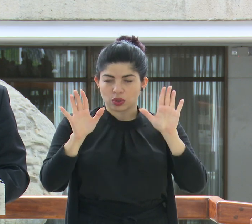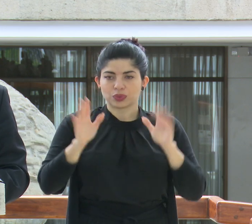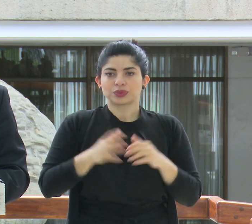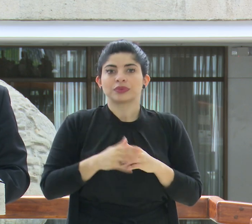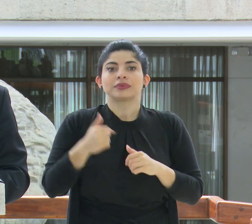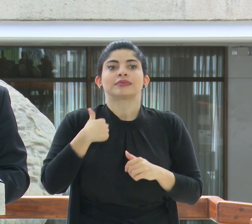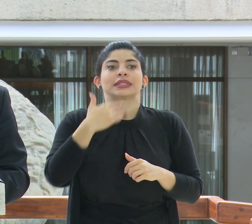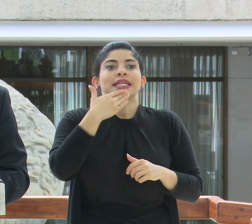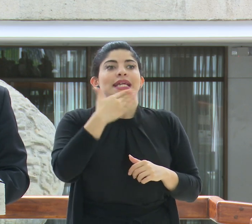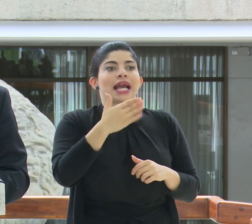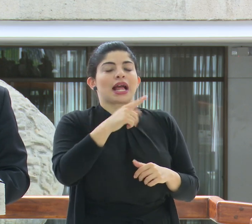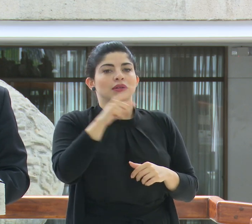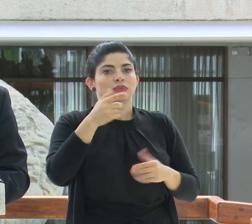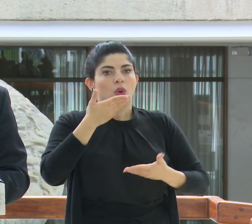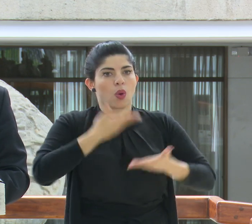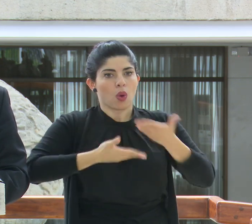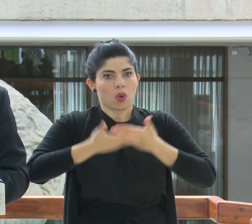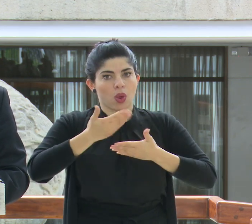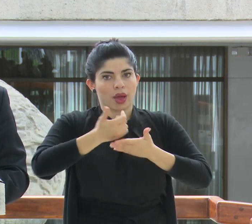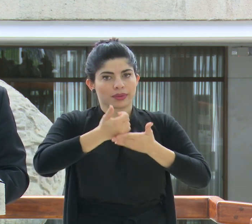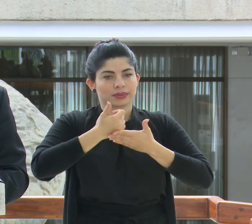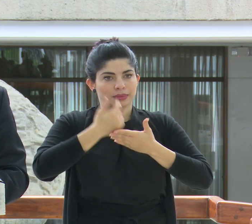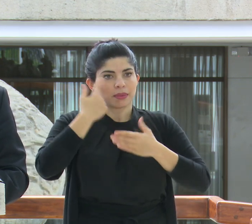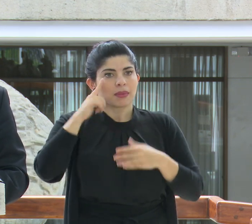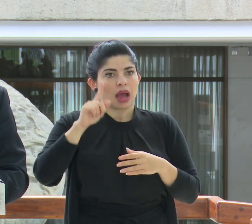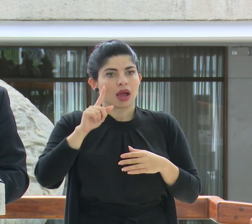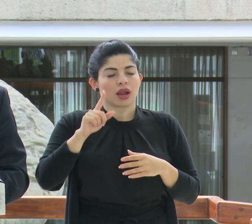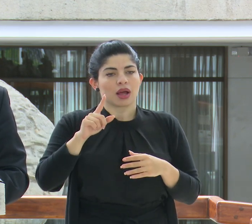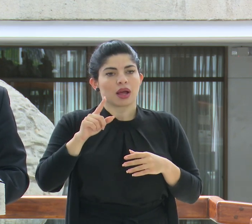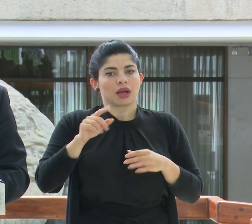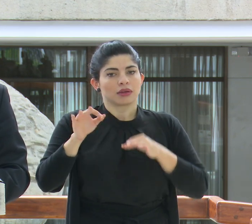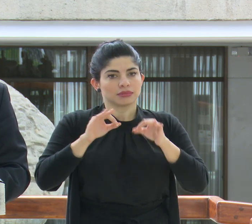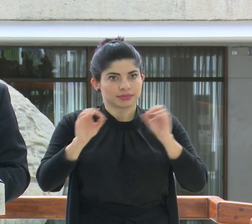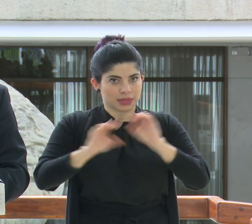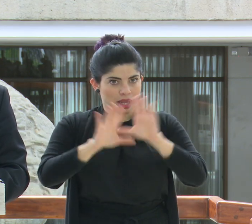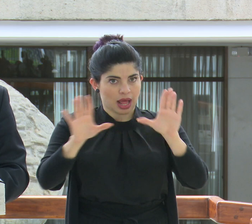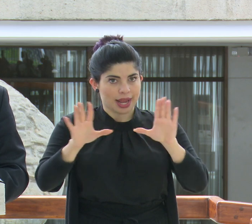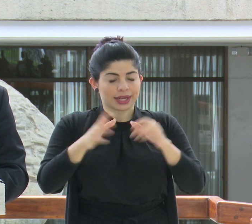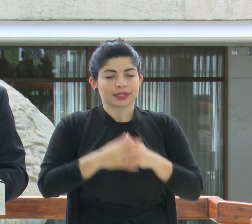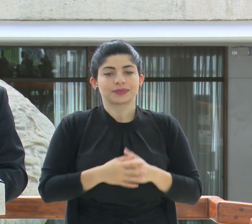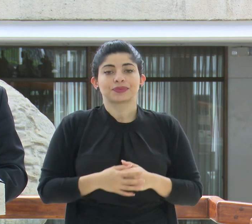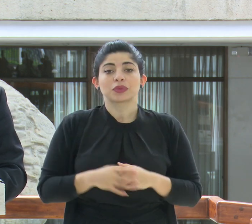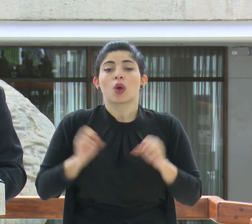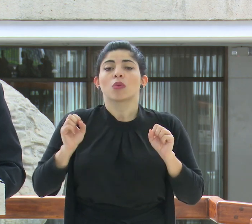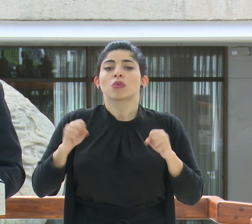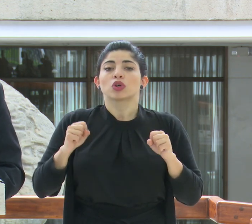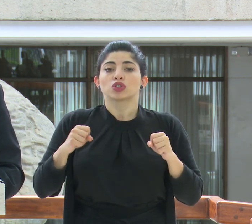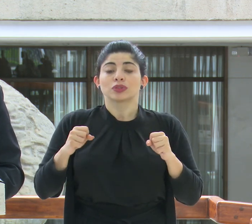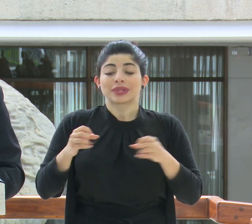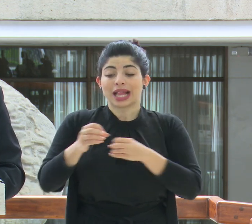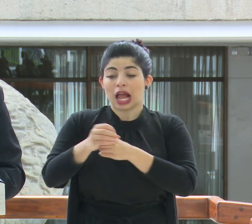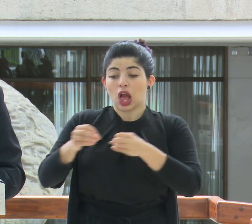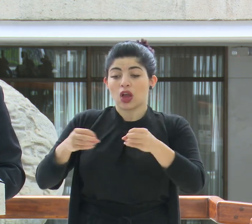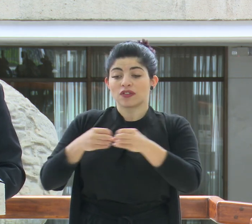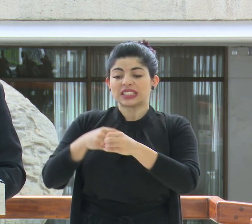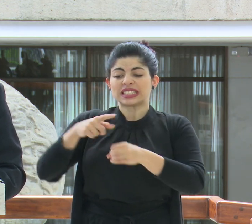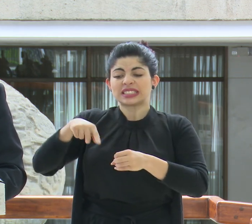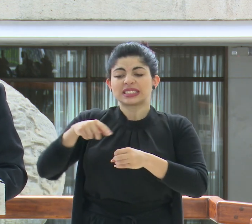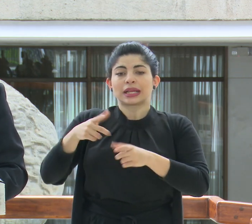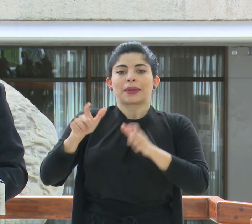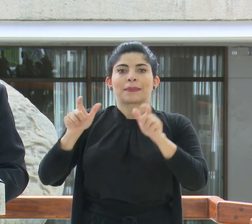Y agradezco la colaboración de ustedes para que eso sea así. Posiblemente con la oficina lo que se va a